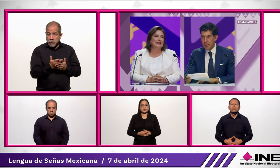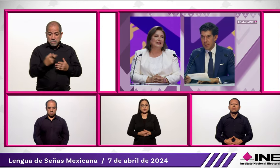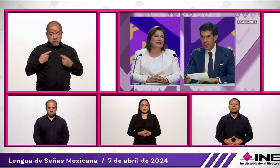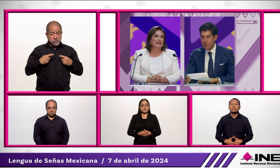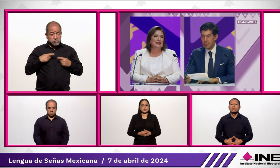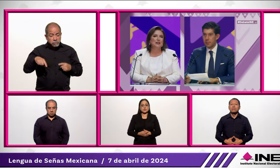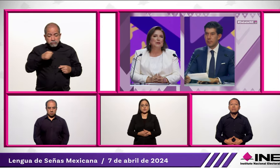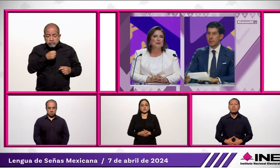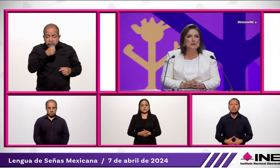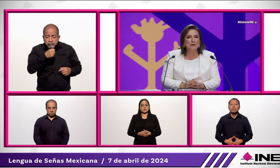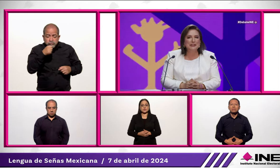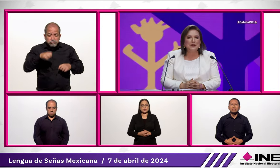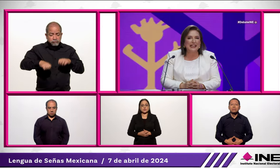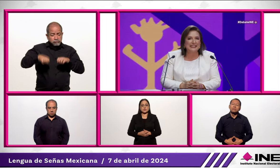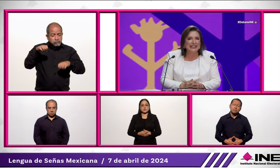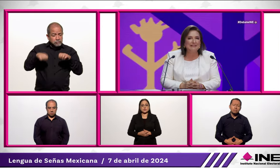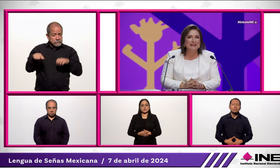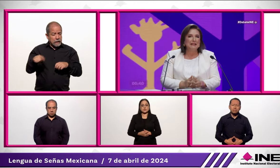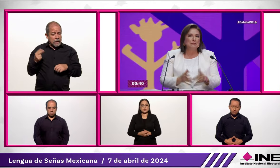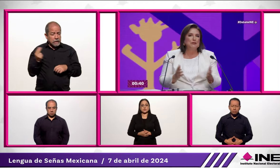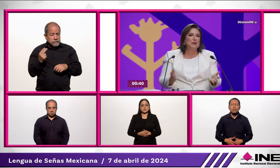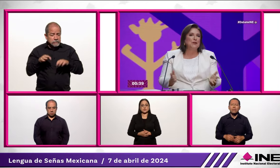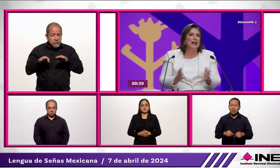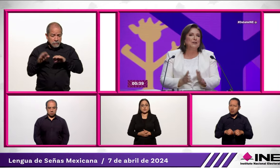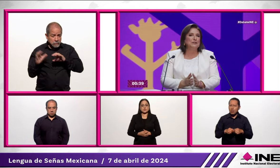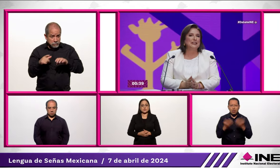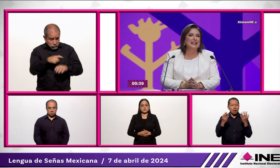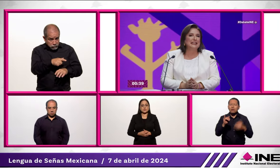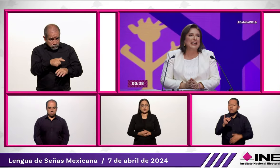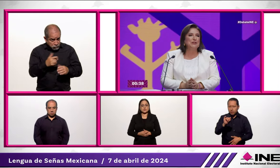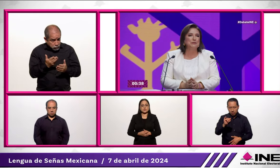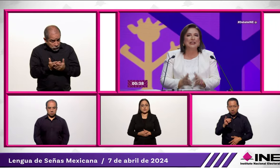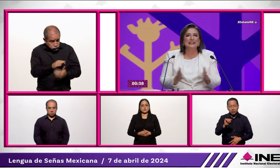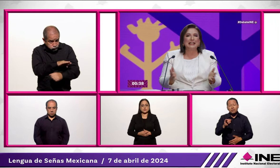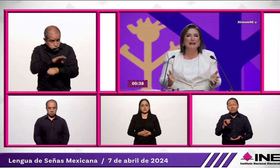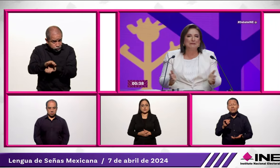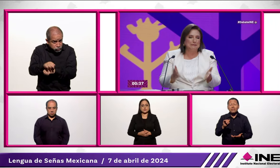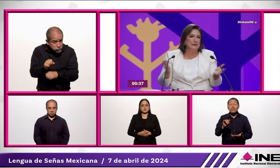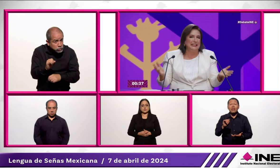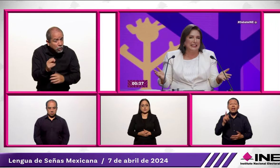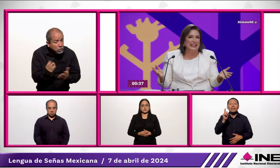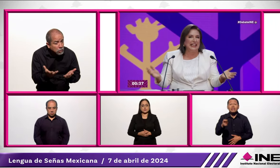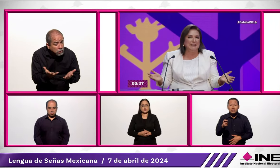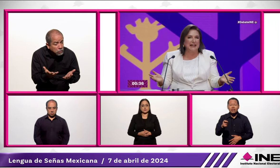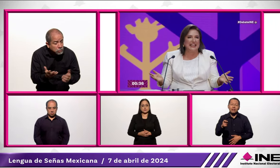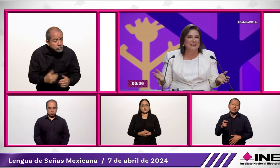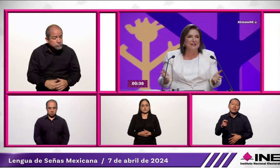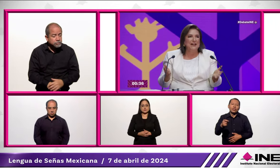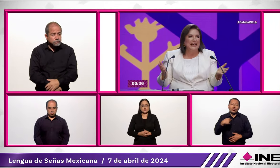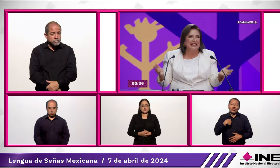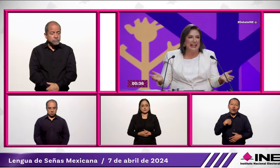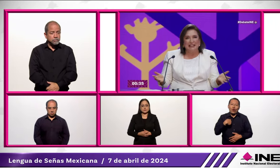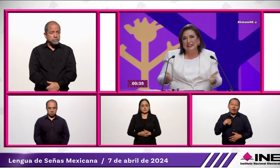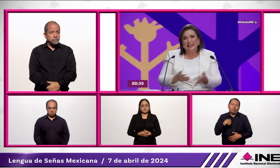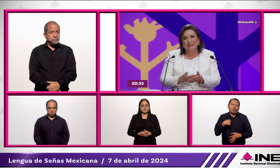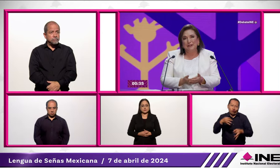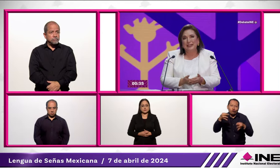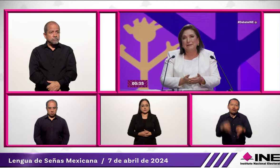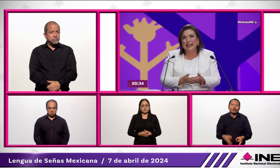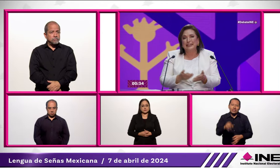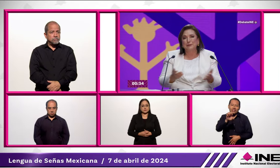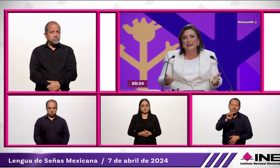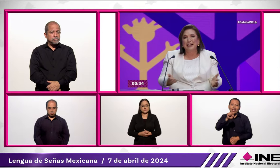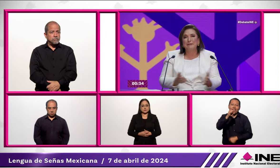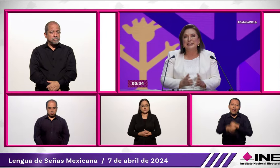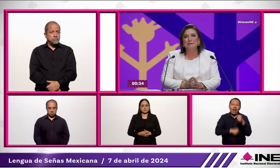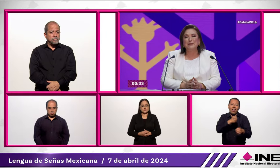lo necesiten? Por supuesto que sí. Pues yo a los 60 años voy a ser la presidenta de México y voy a